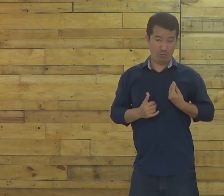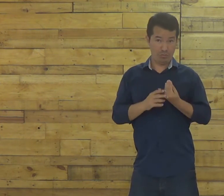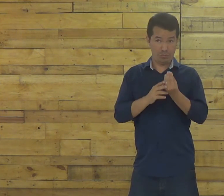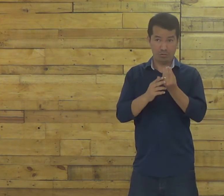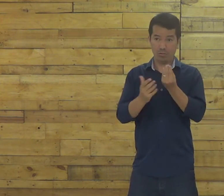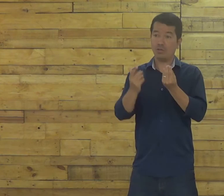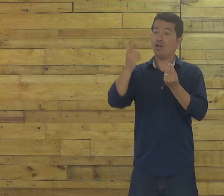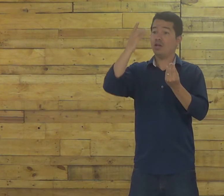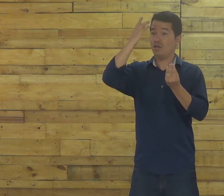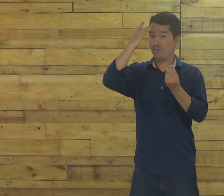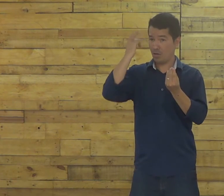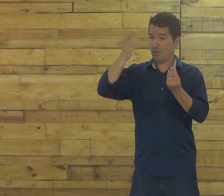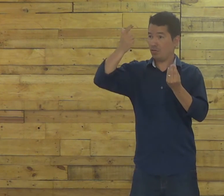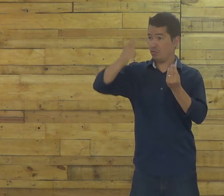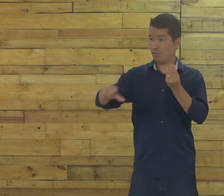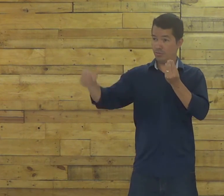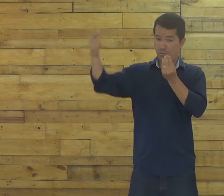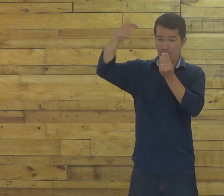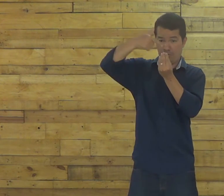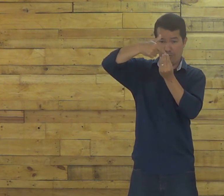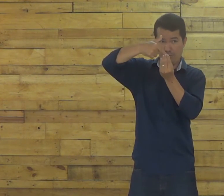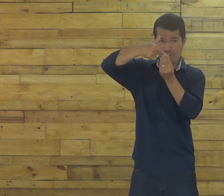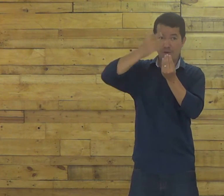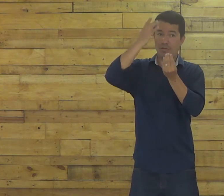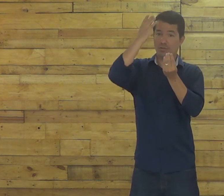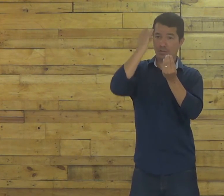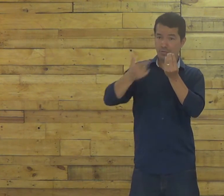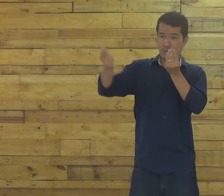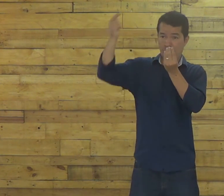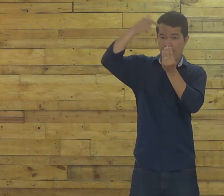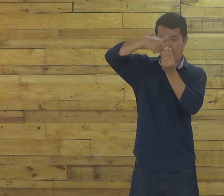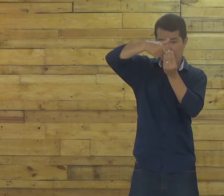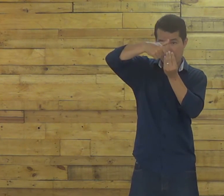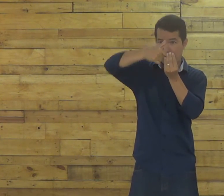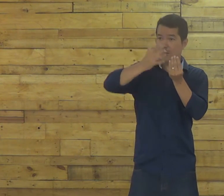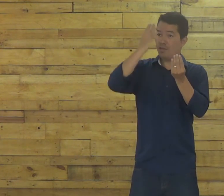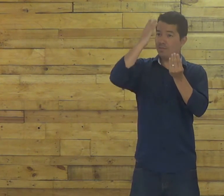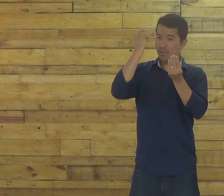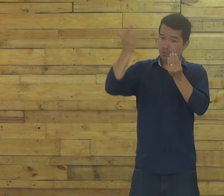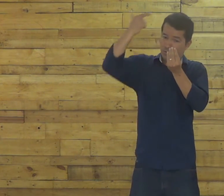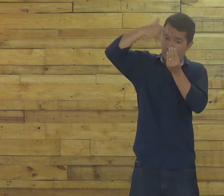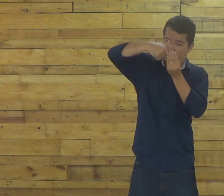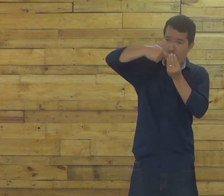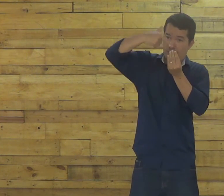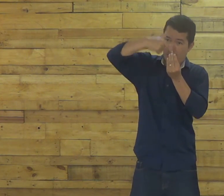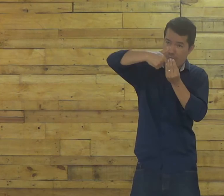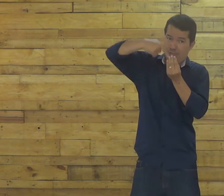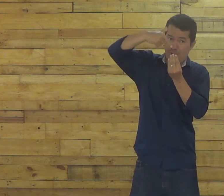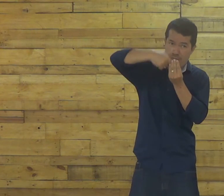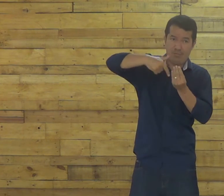reabastecer, certo? E amanhã de novo, de novo, de novo, de novo, de novo, de novo, de novo.